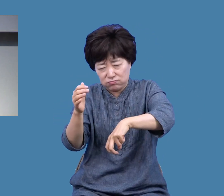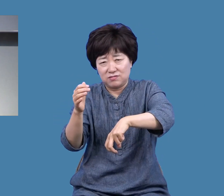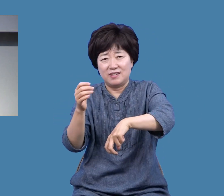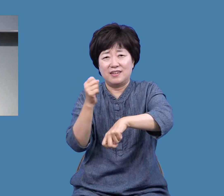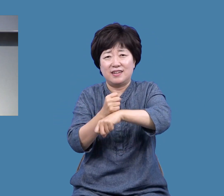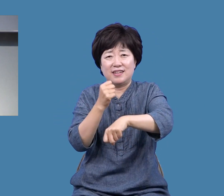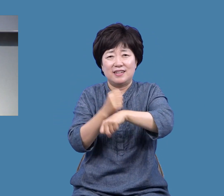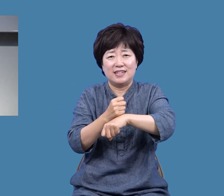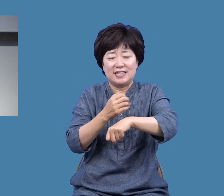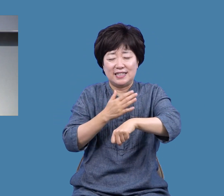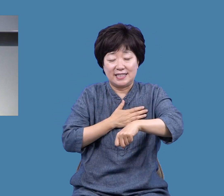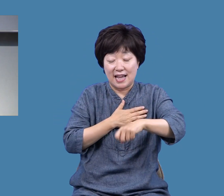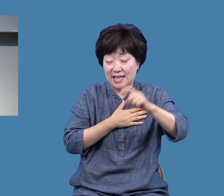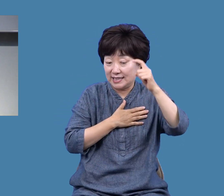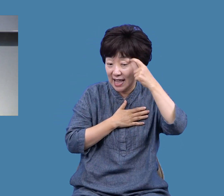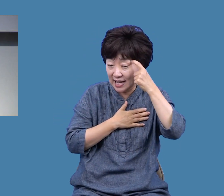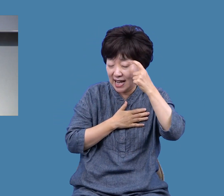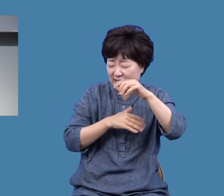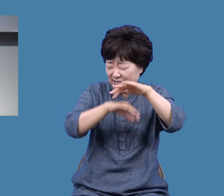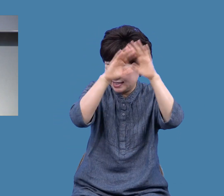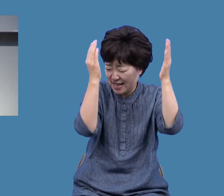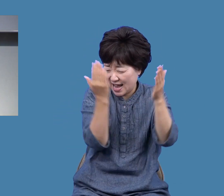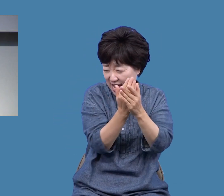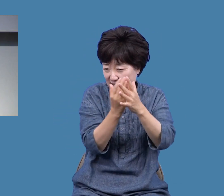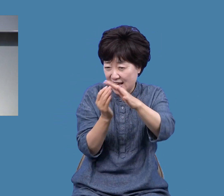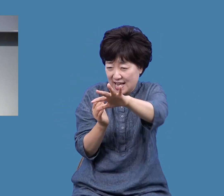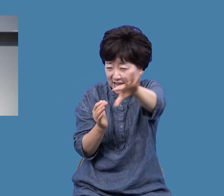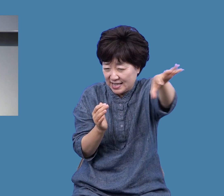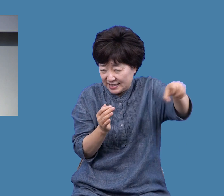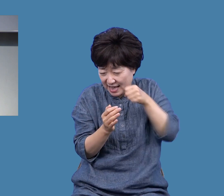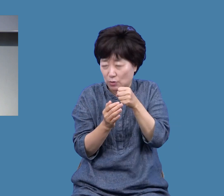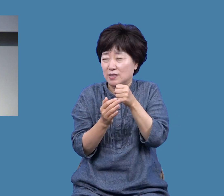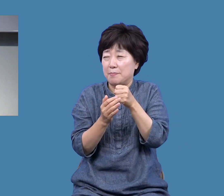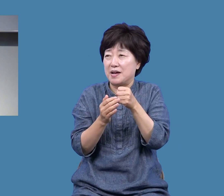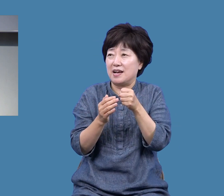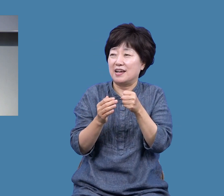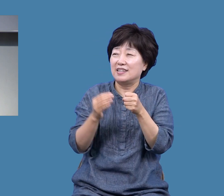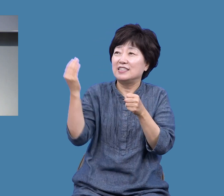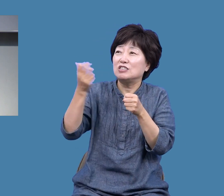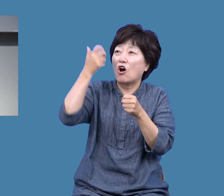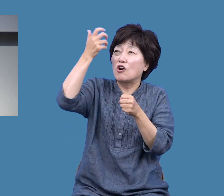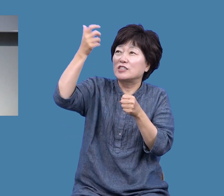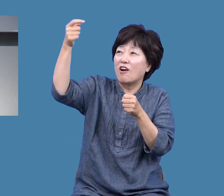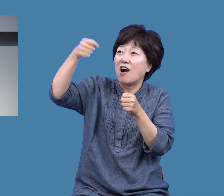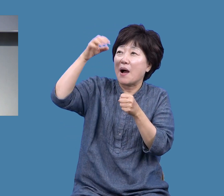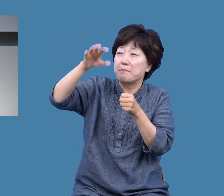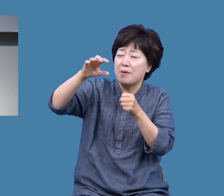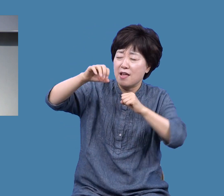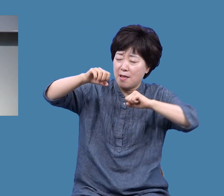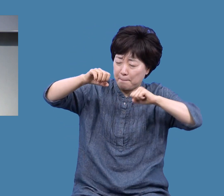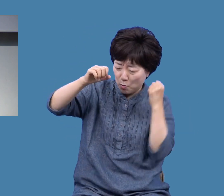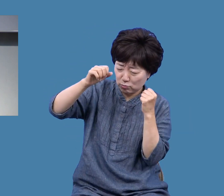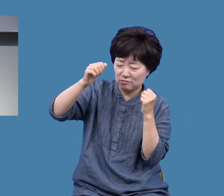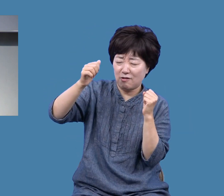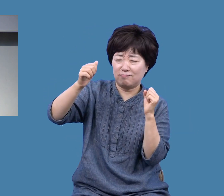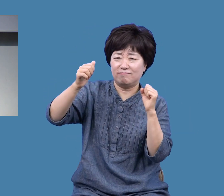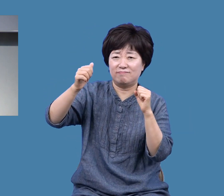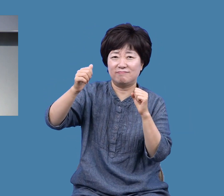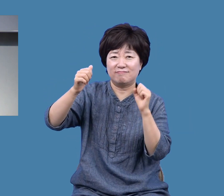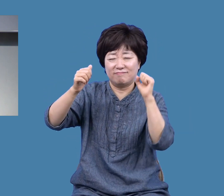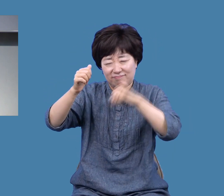사로잡아서 쳐서 성령께 복종시키는 거예요. 예, 그것이 여러분 구원인 줄로